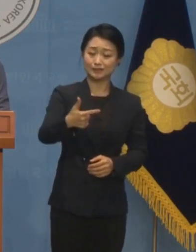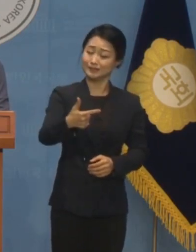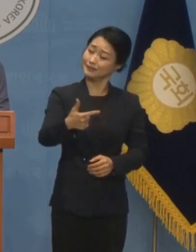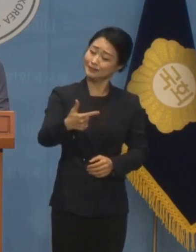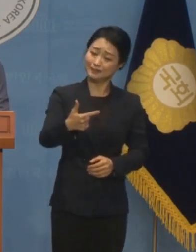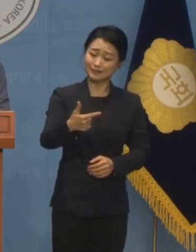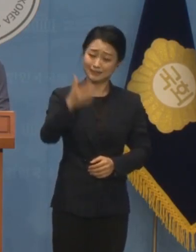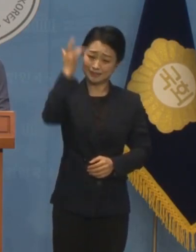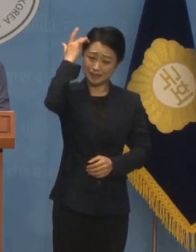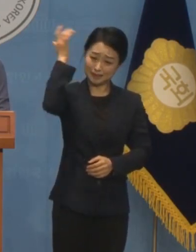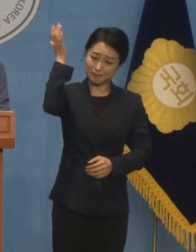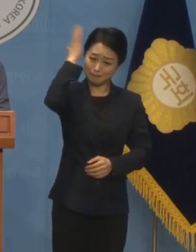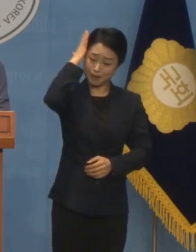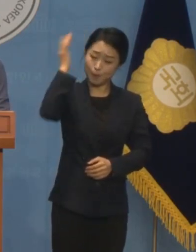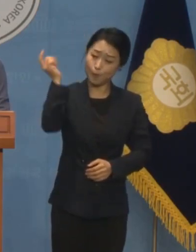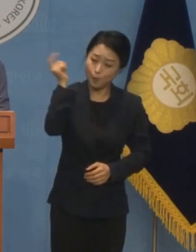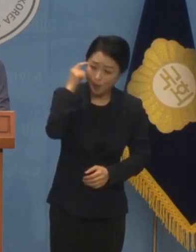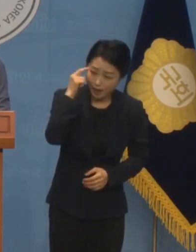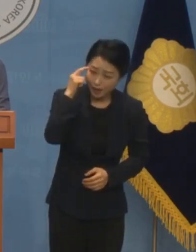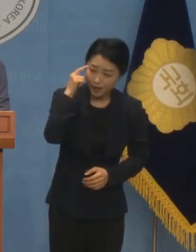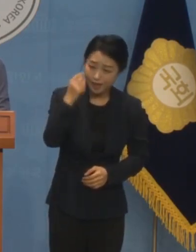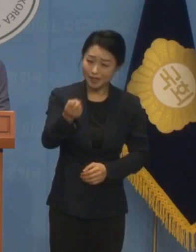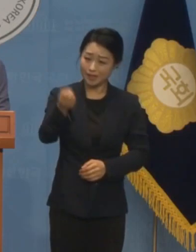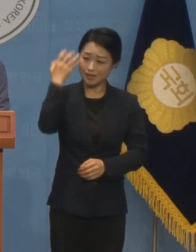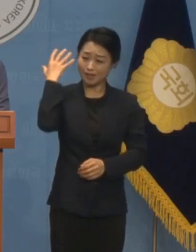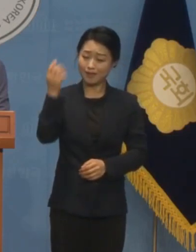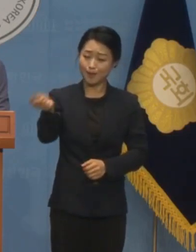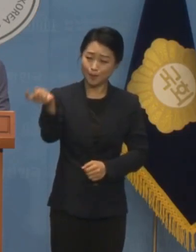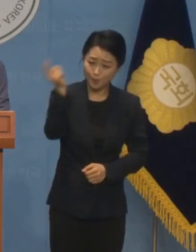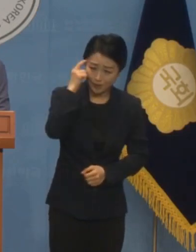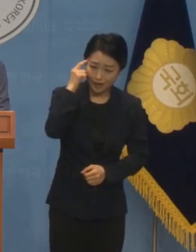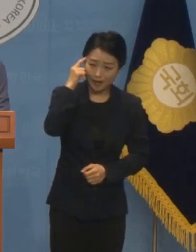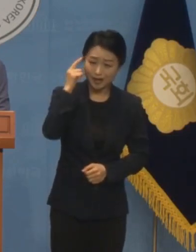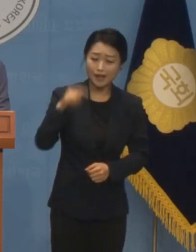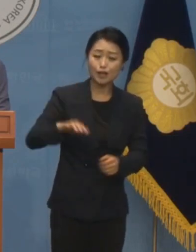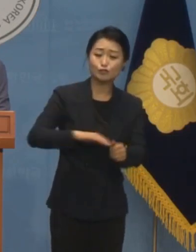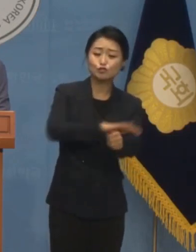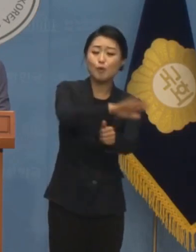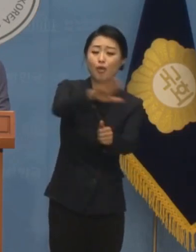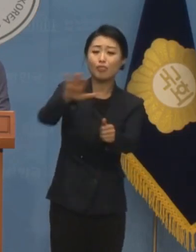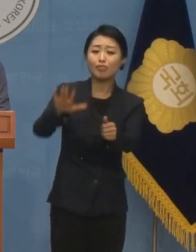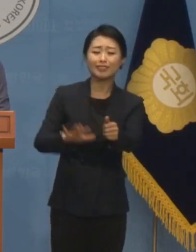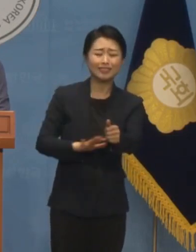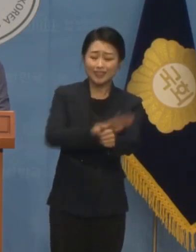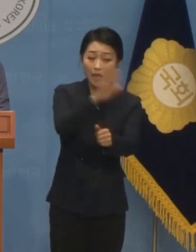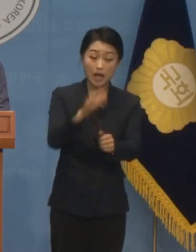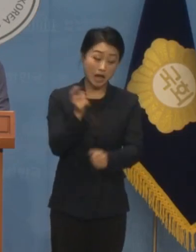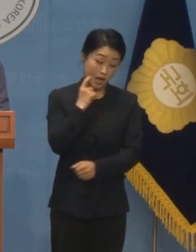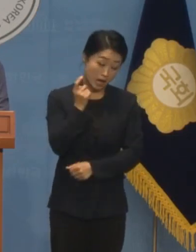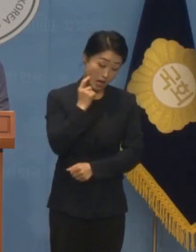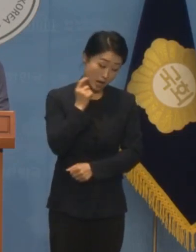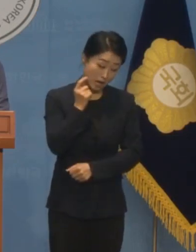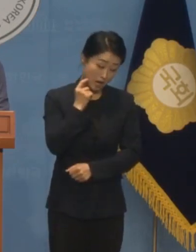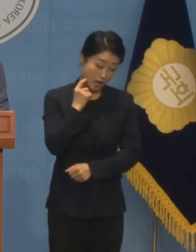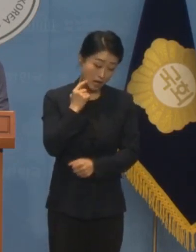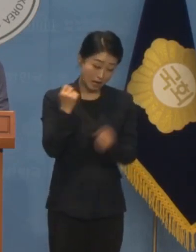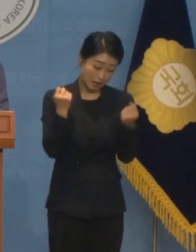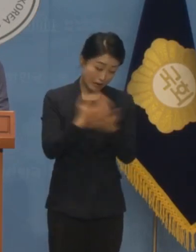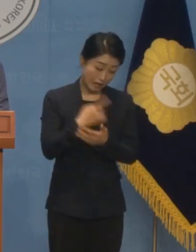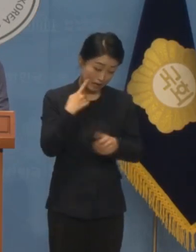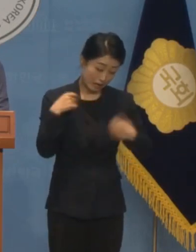완벽하게 망각했어야 했는가? 도대체 임성근과 그의 주변에서 끝까지 숨기고자 하는